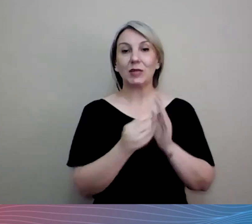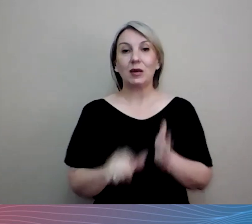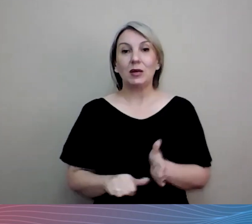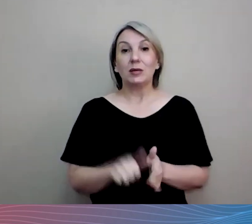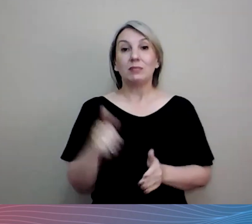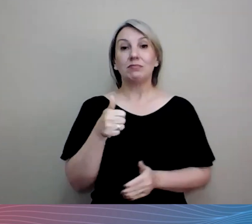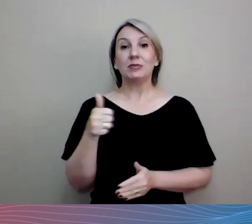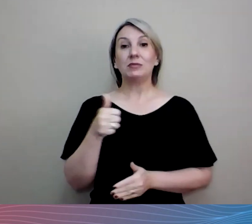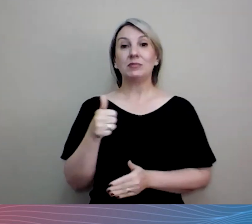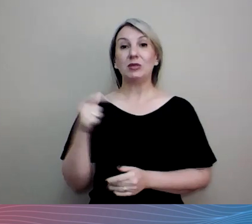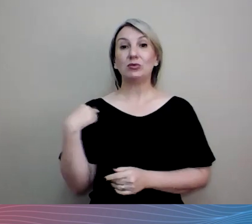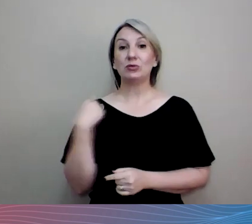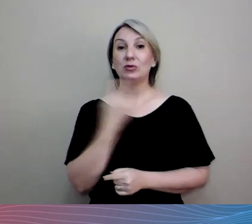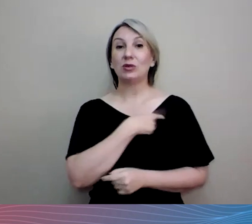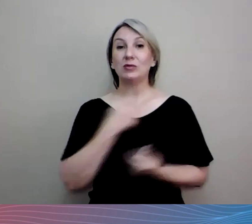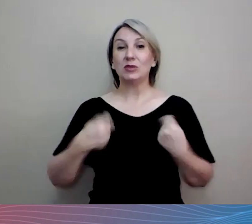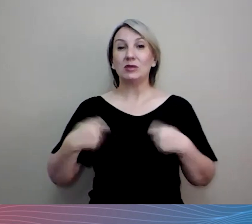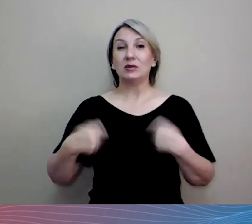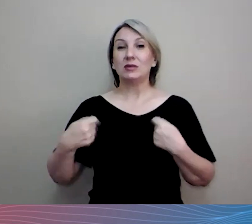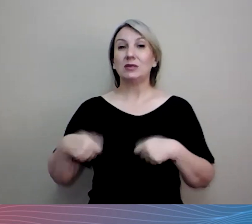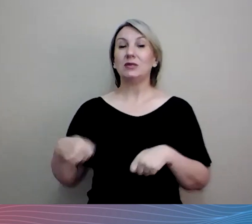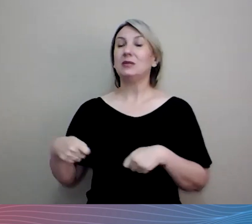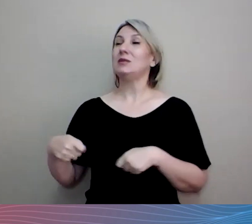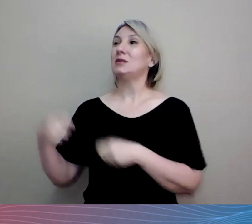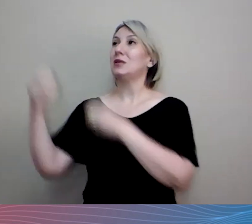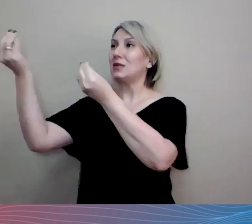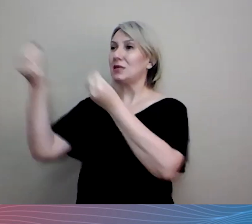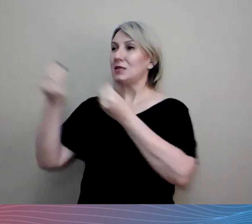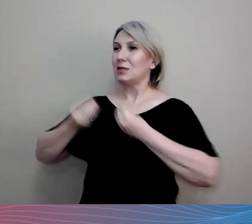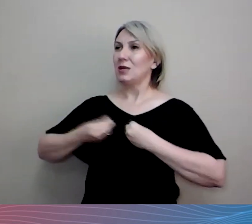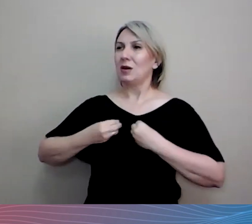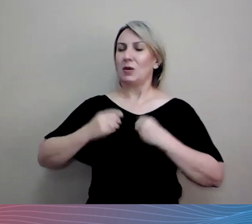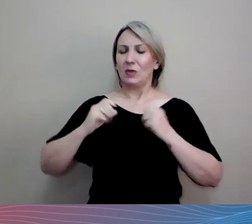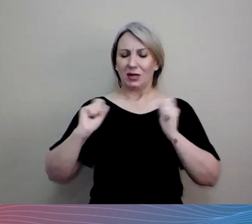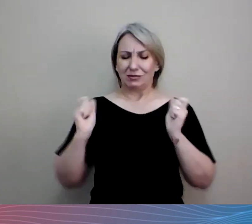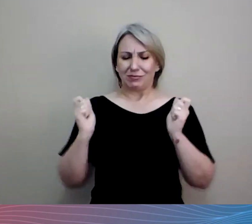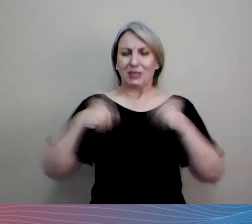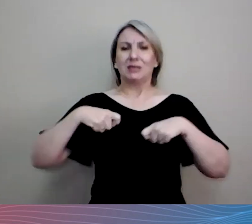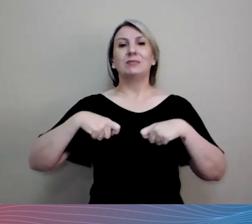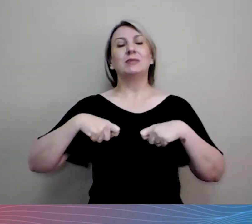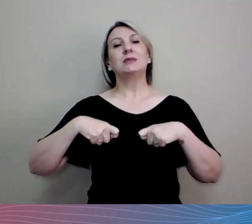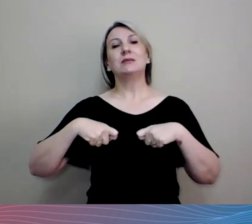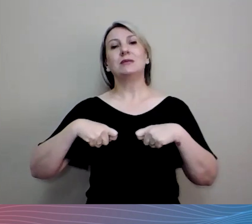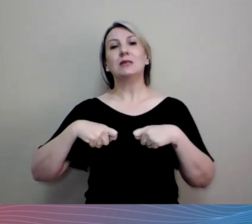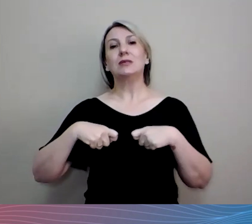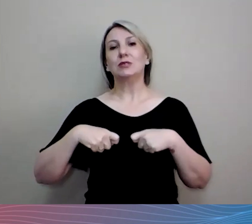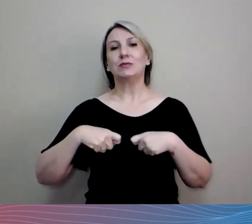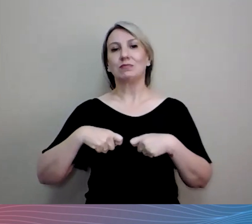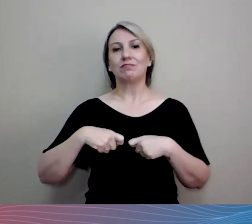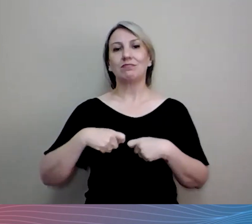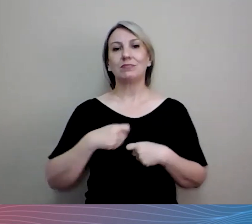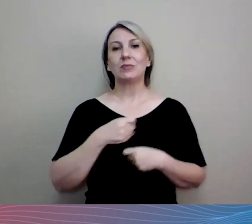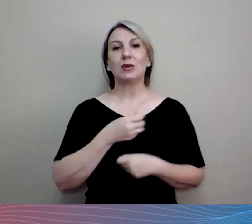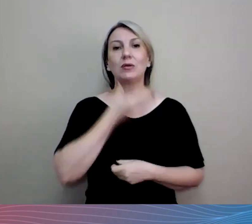sermos fortalecidos mediante o seu Espírito, no homem interior. Nós precisamos